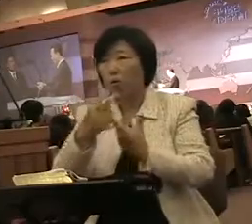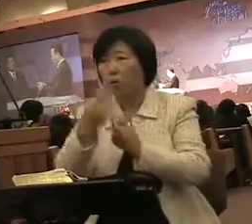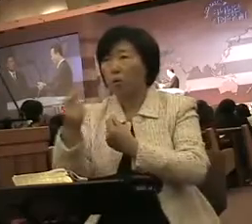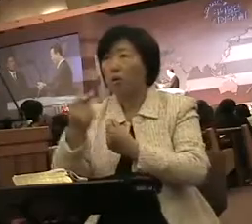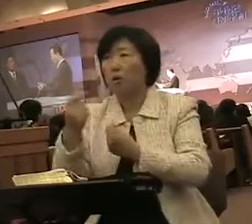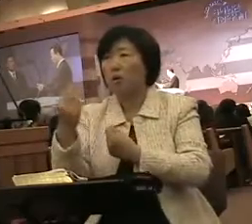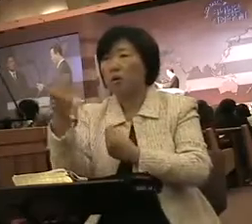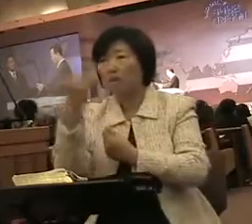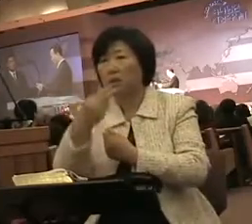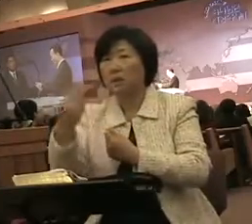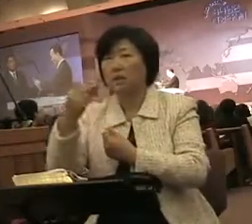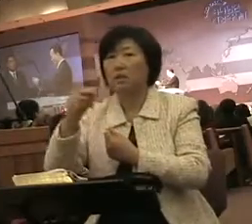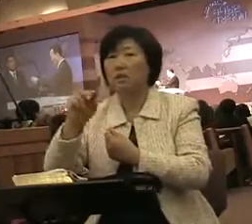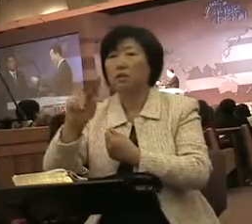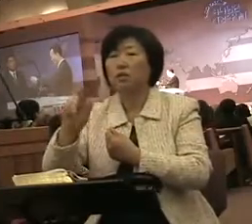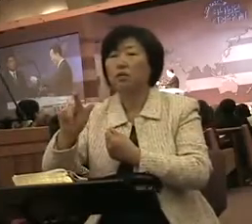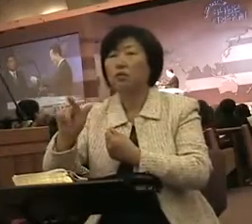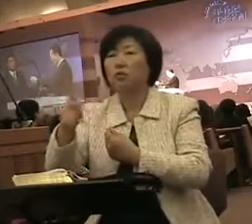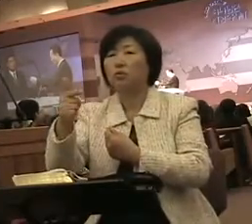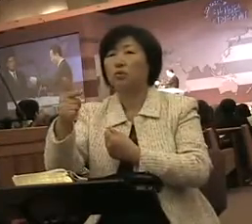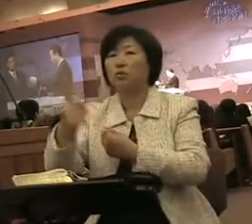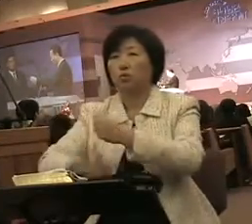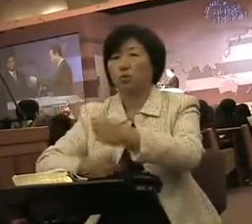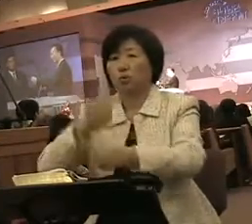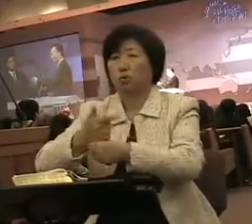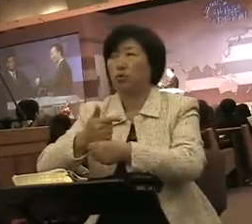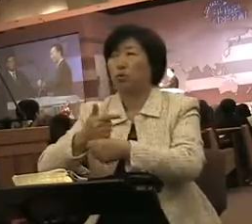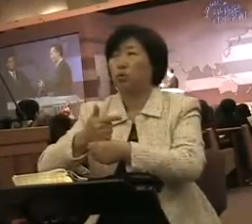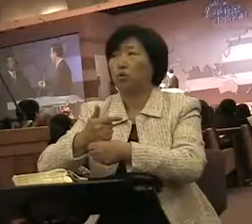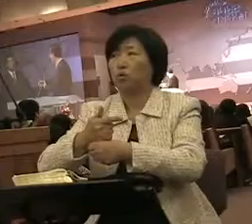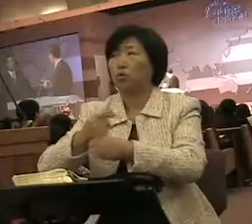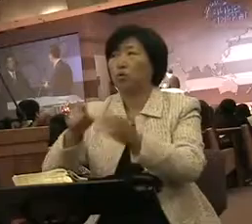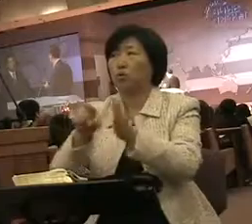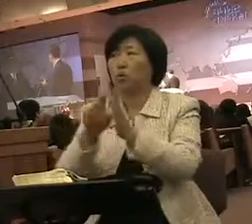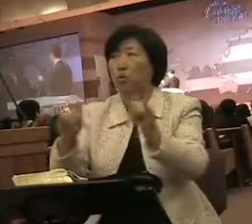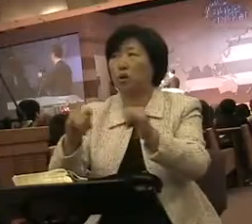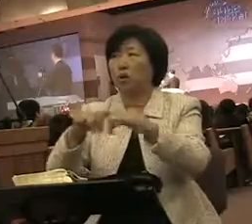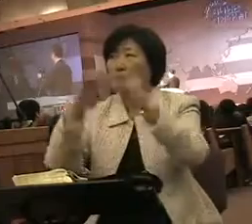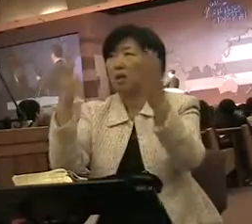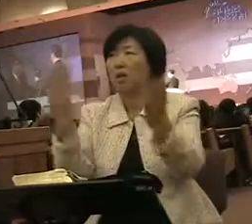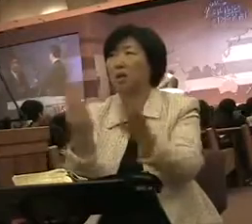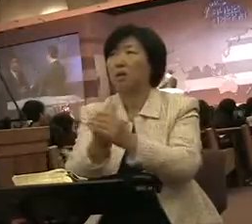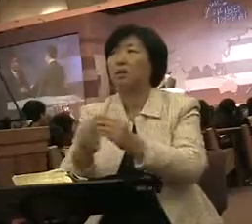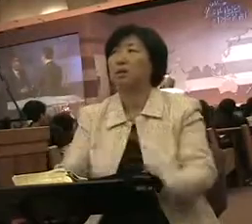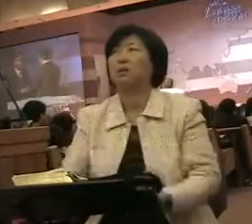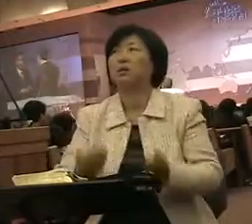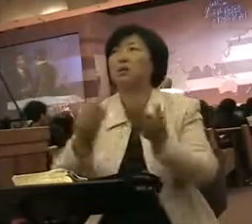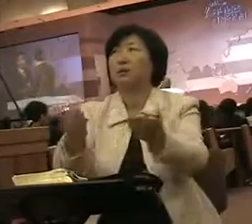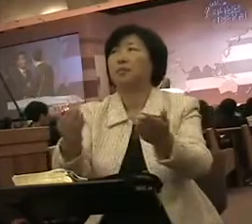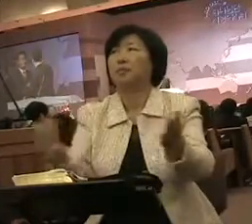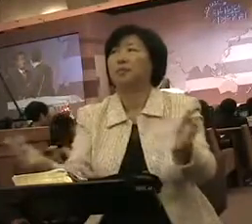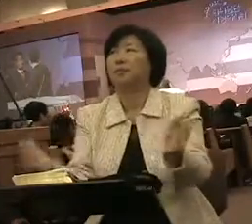2006년 12월 24일 담임 목사 김승욱 외 교우 1동 드림.